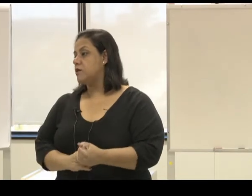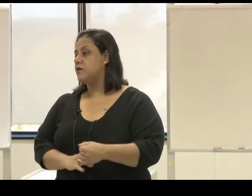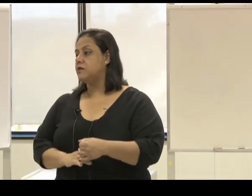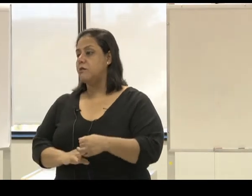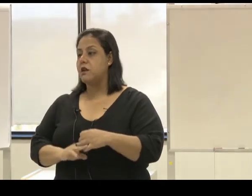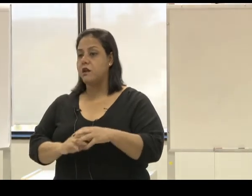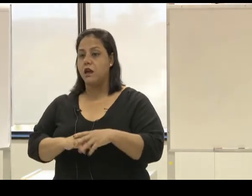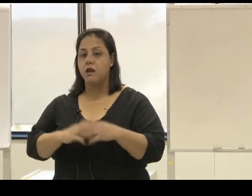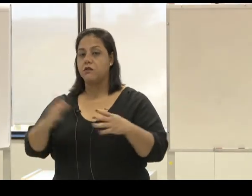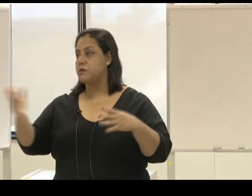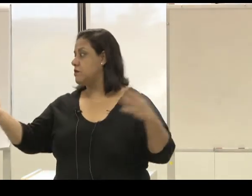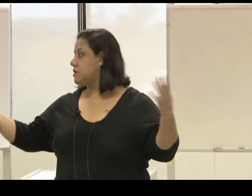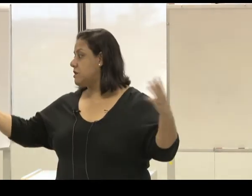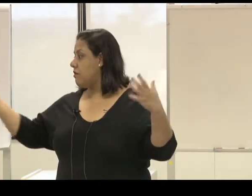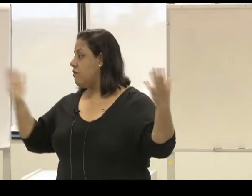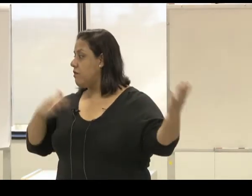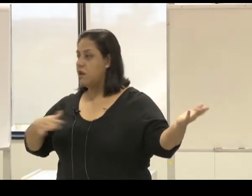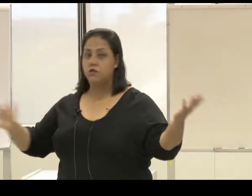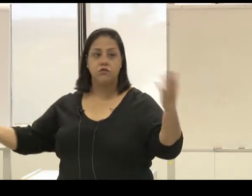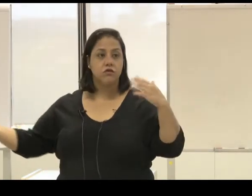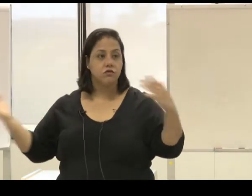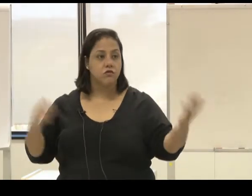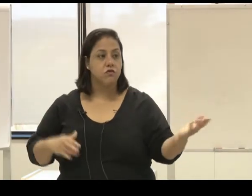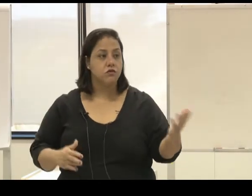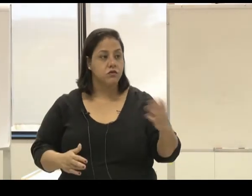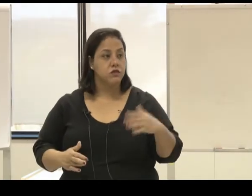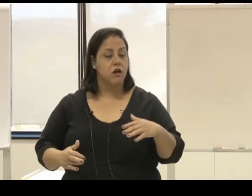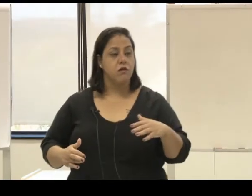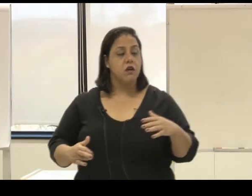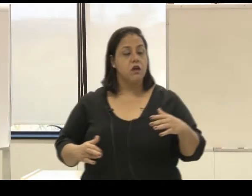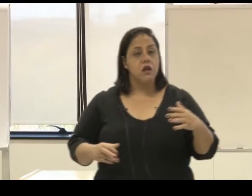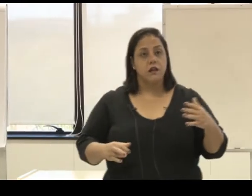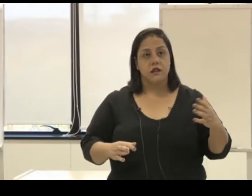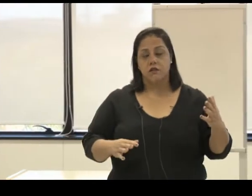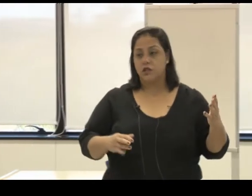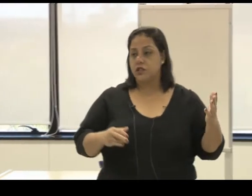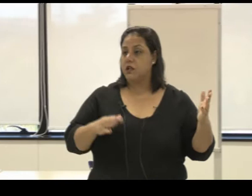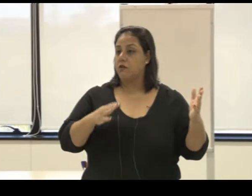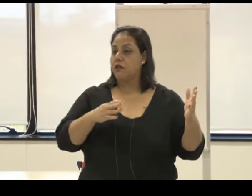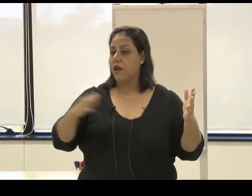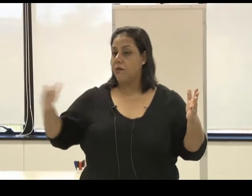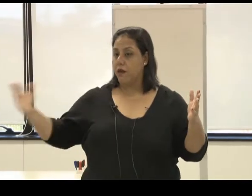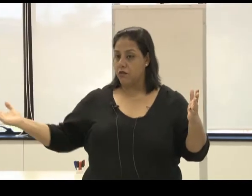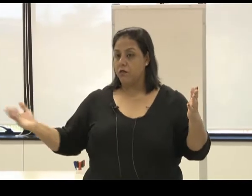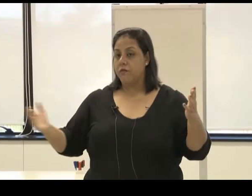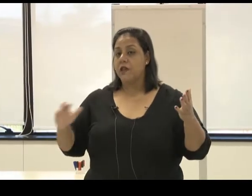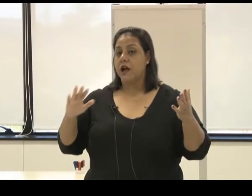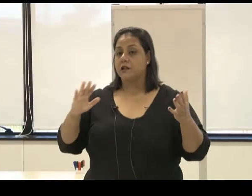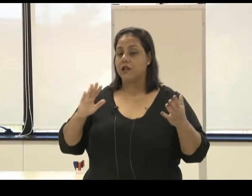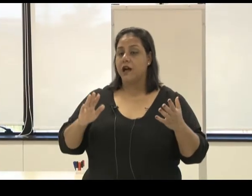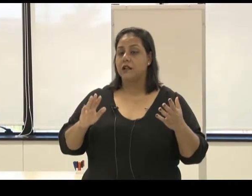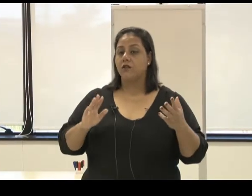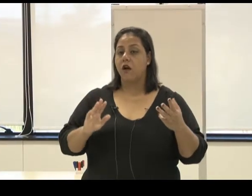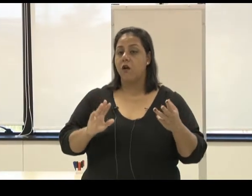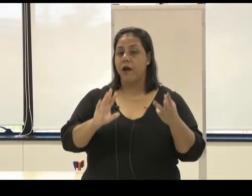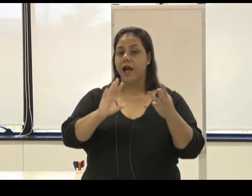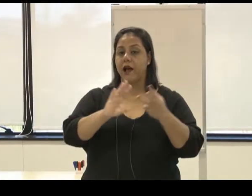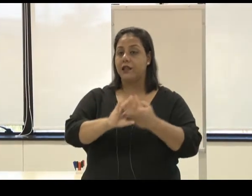não sabia quem eram as pessoas que estavam vindo, dos outros cursos e tal. Então, hoje a gente tem um nivelamento. As unidades vão acompanhar a cada